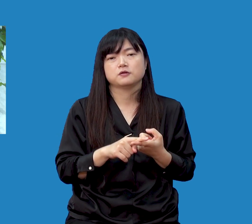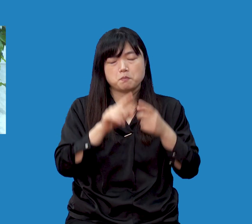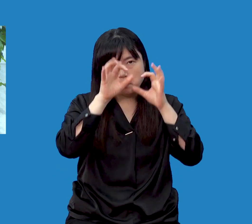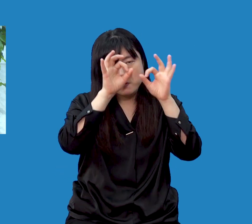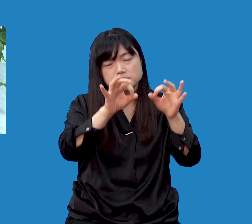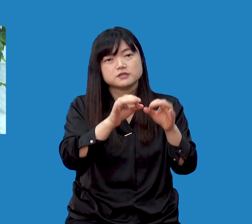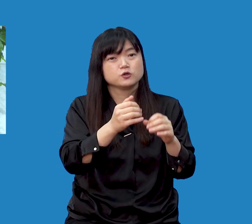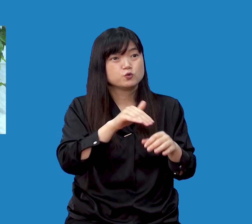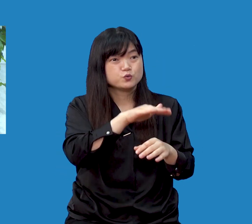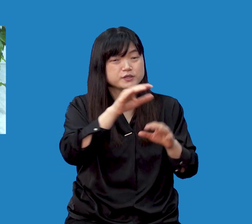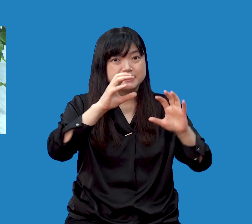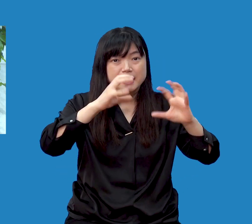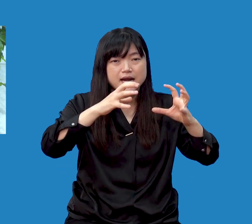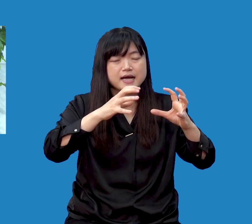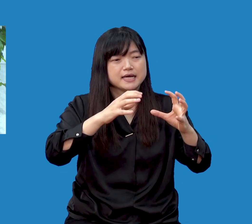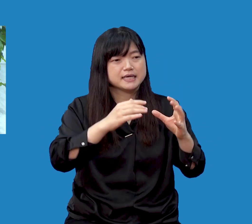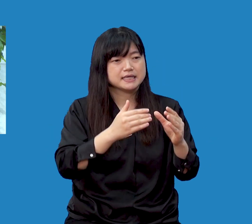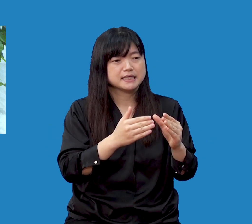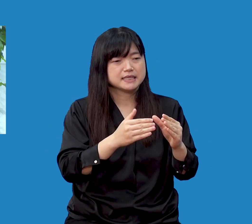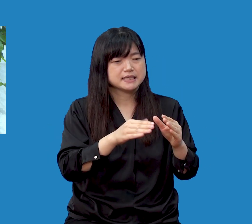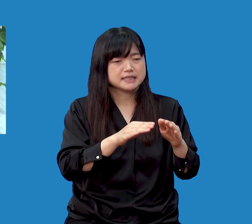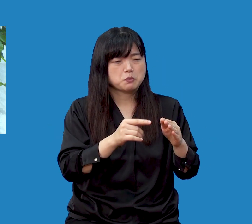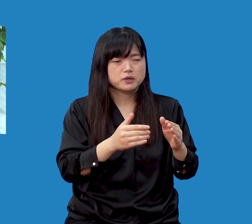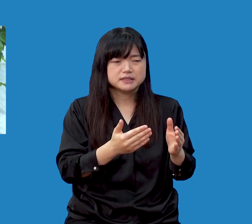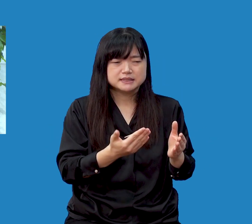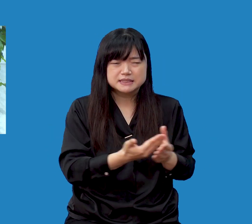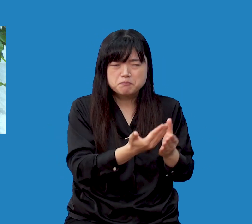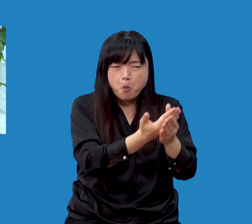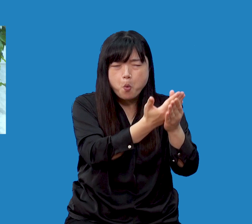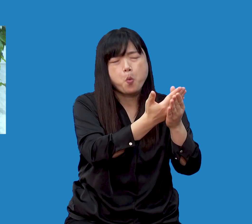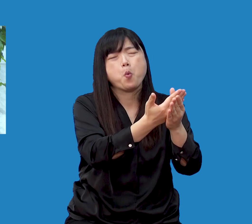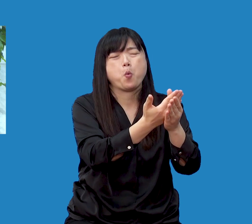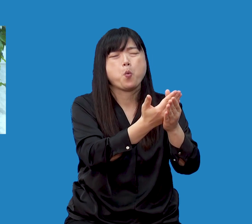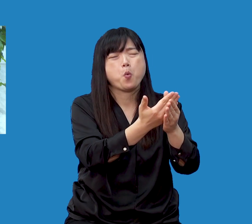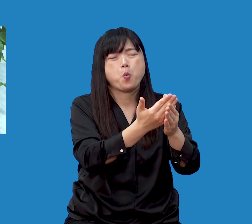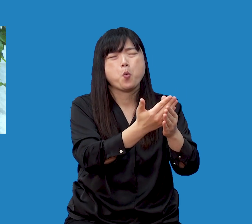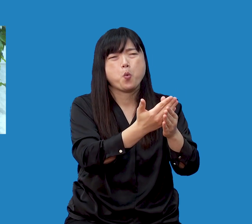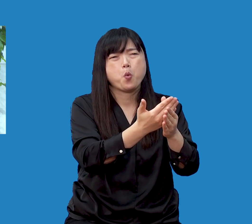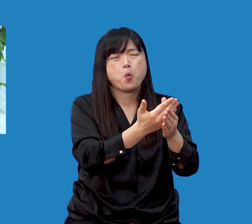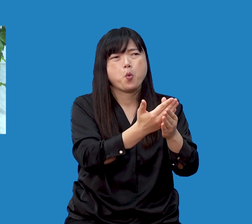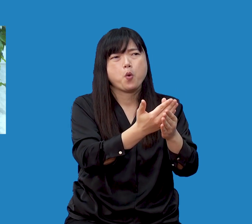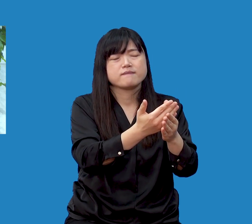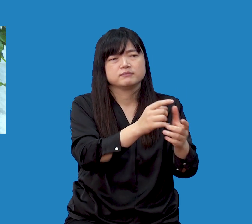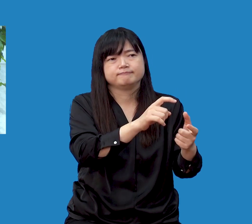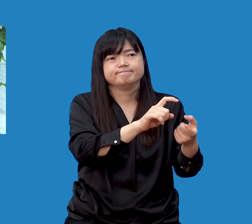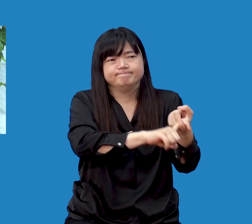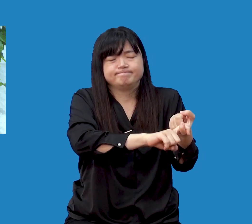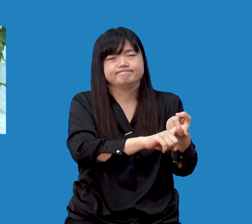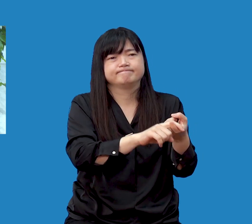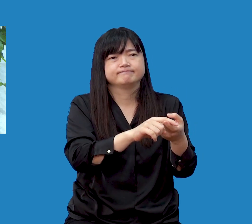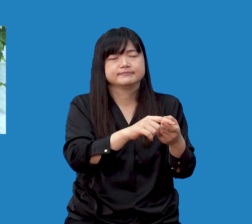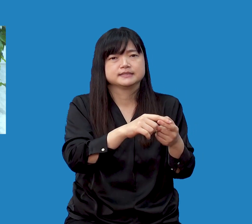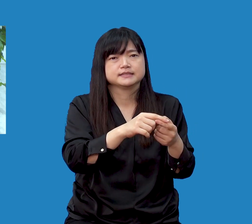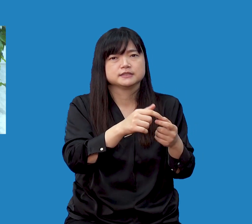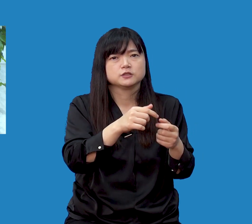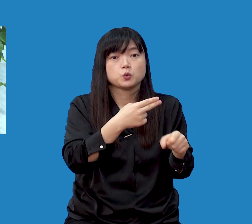우리나라 진보 농객 중 한 분인 강준만 교수님이